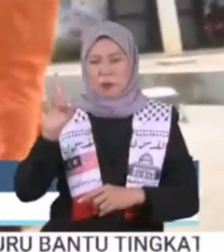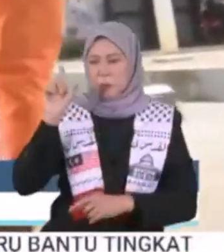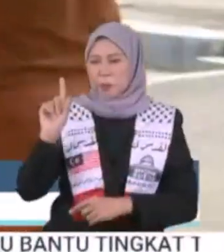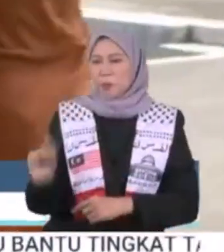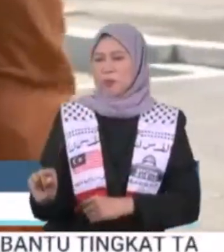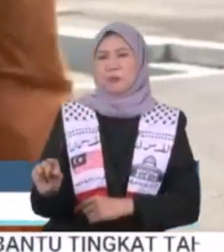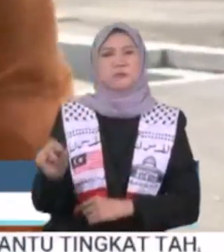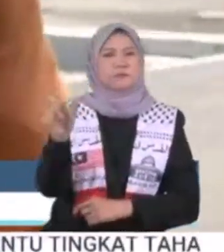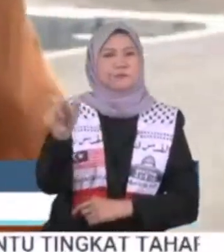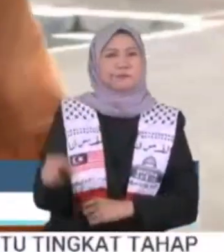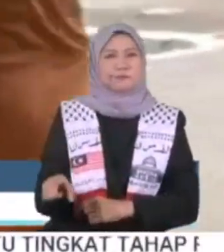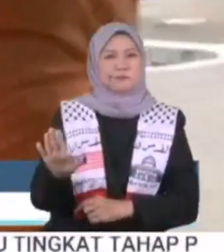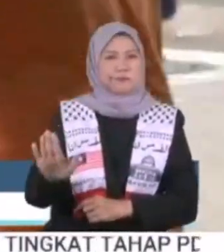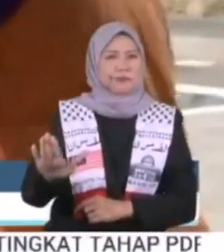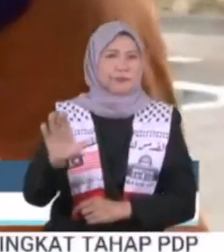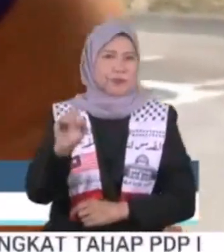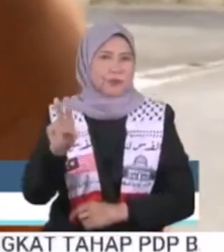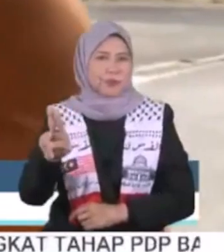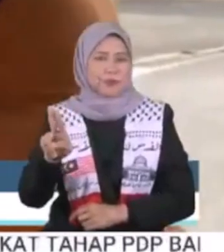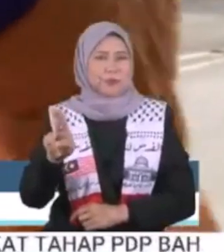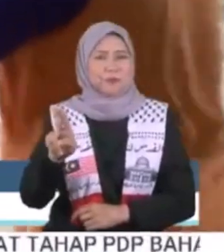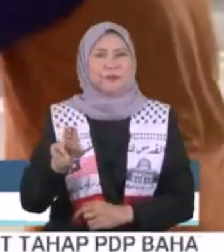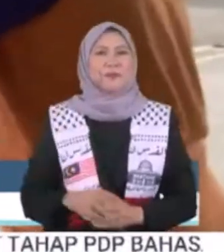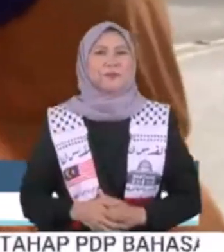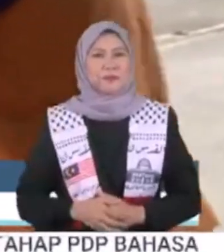rendah terhadap kekurangan beliau.